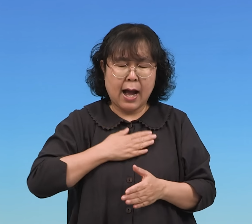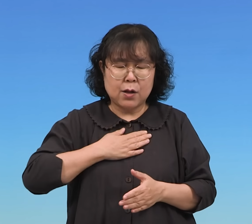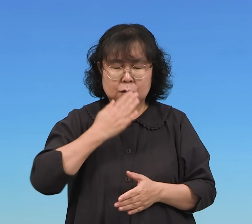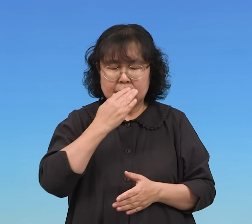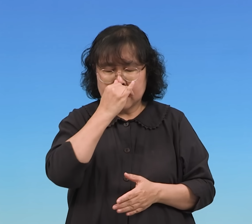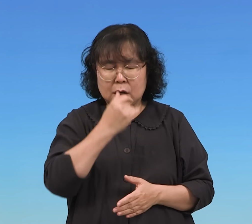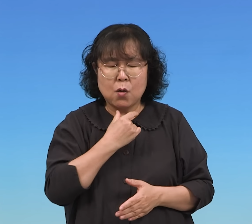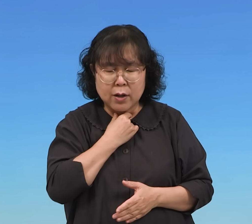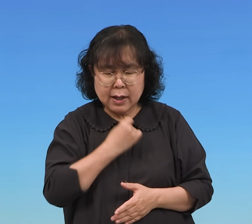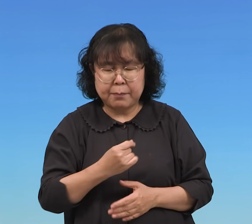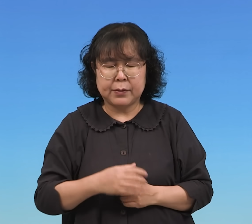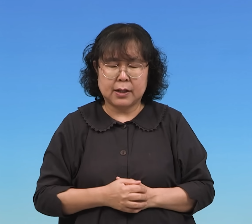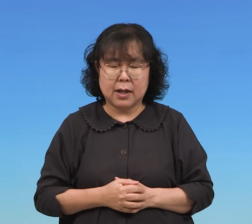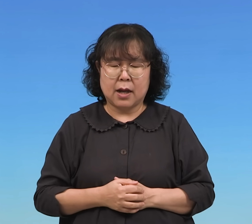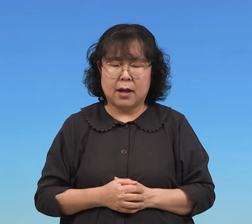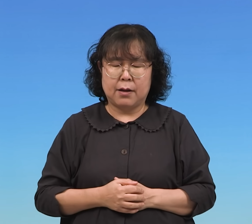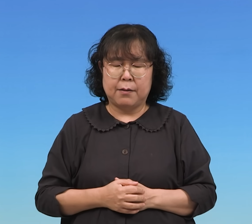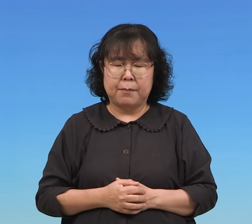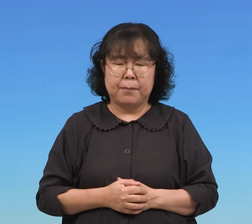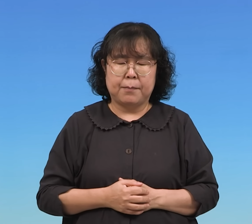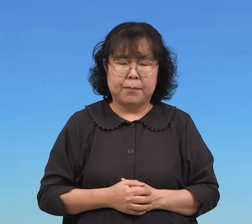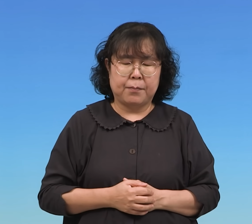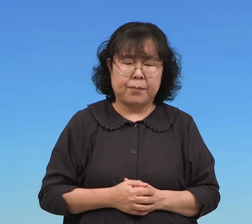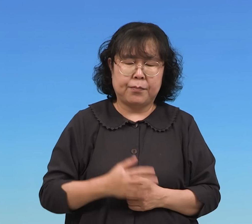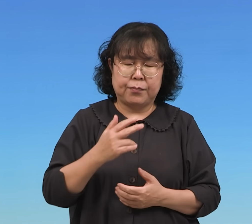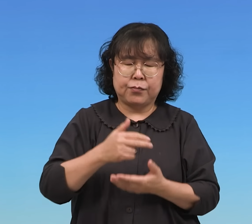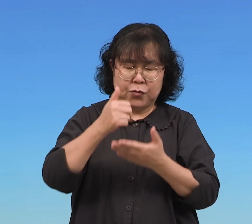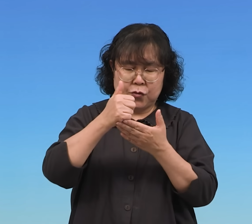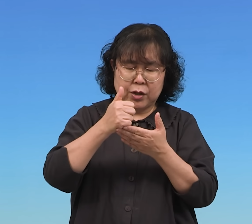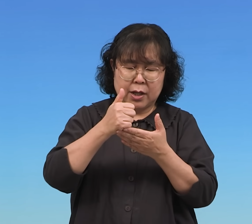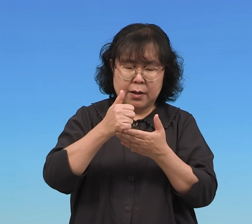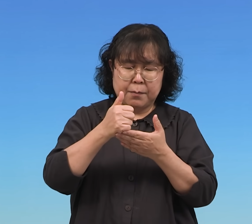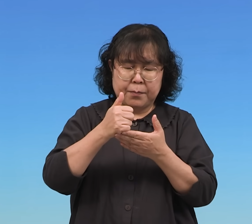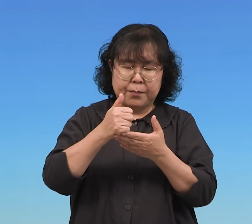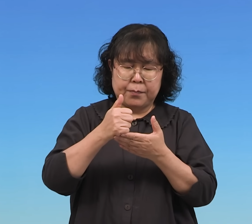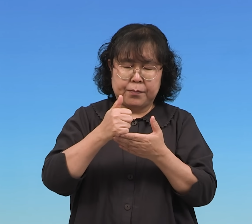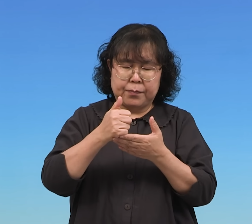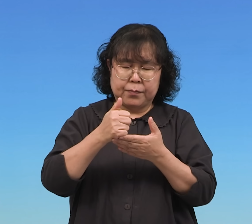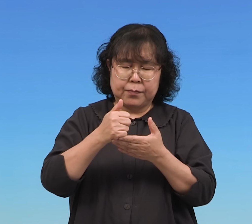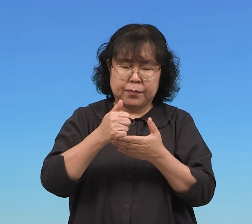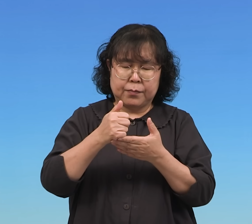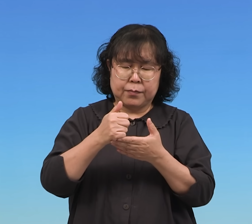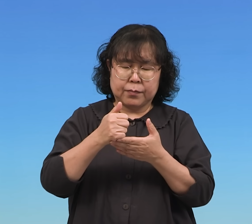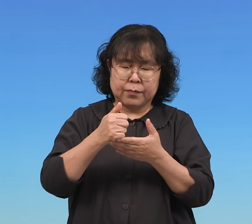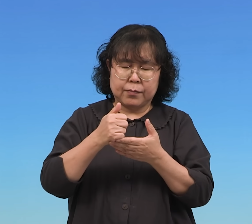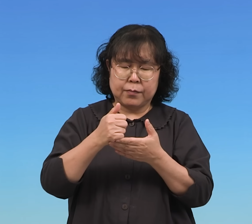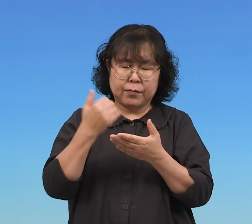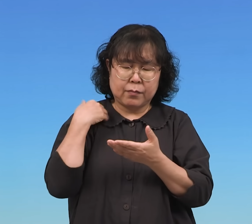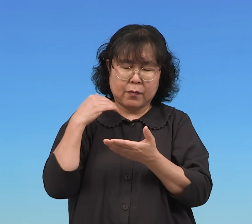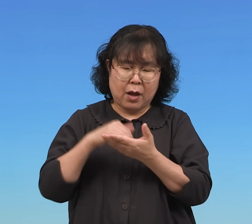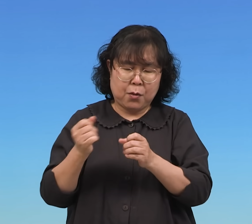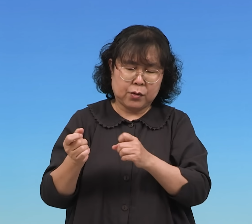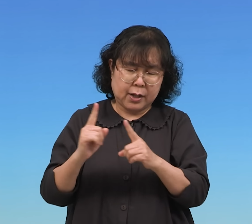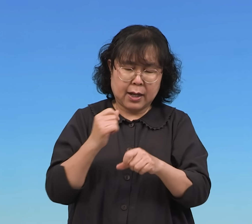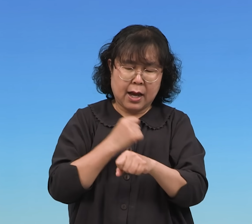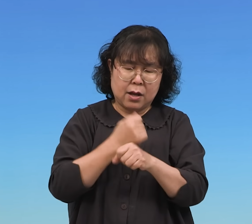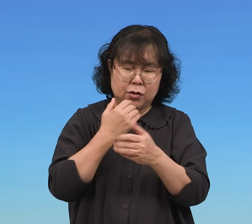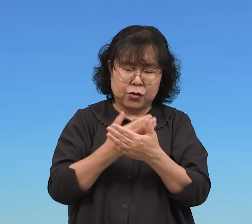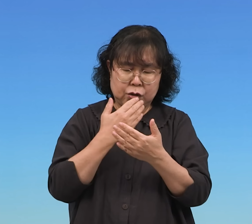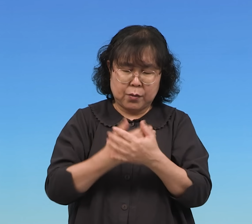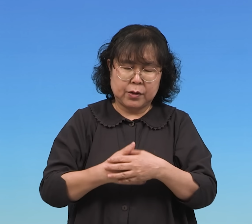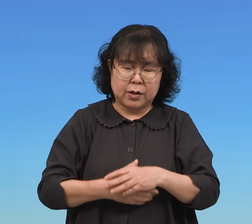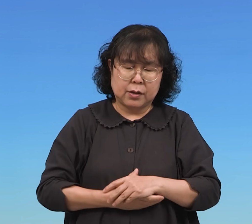원합니다. 하나님만 주실 수 있는 희망이 회복되게 하여 주시옵소서.